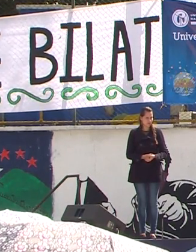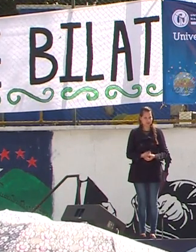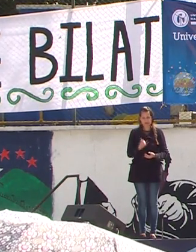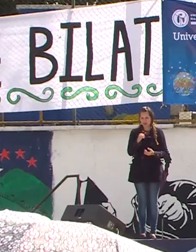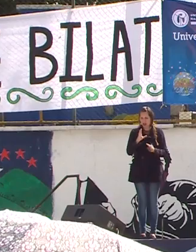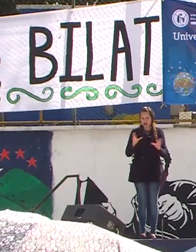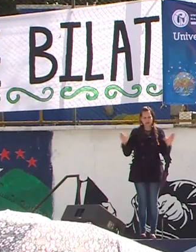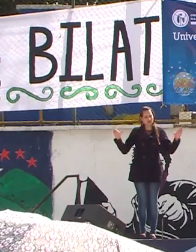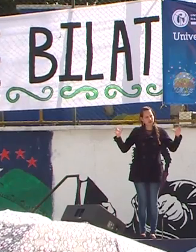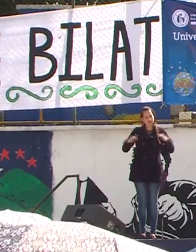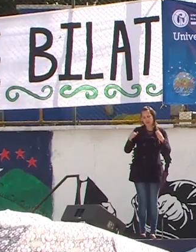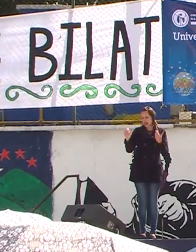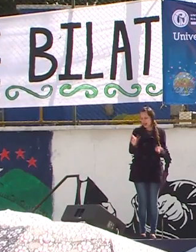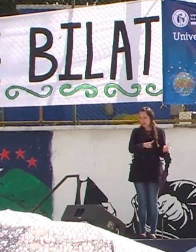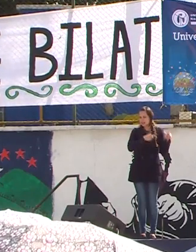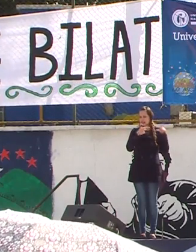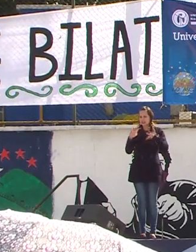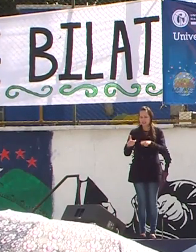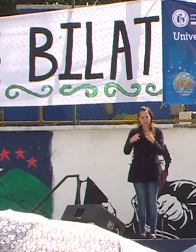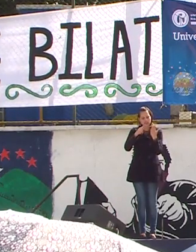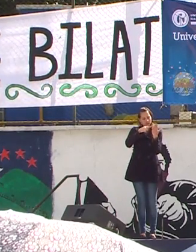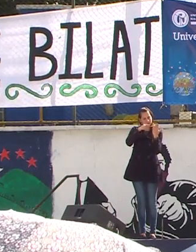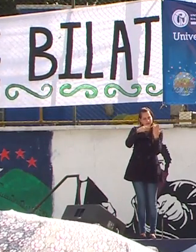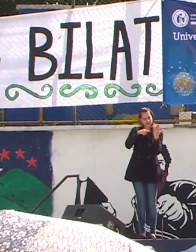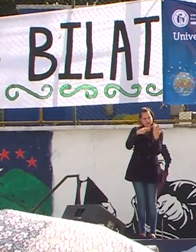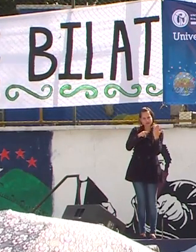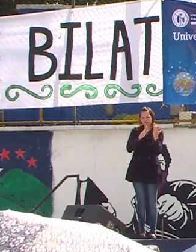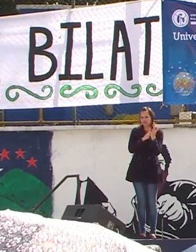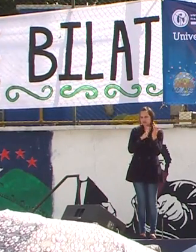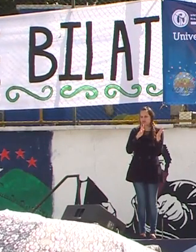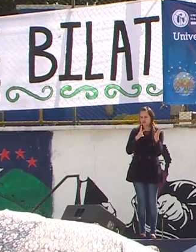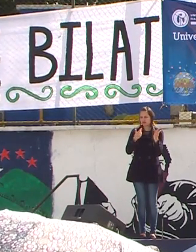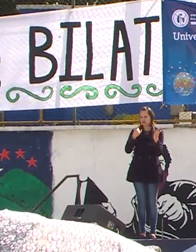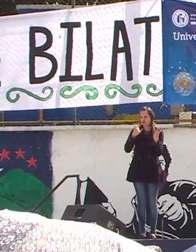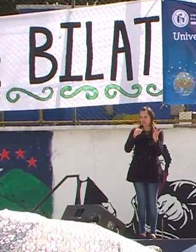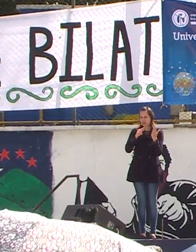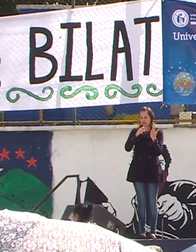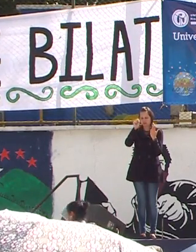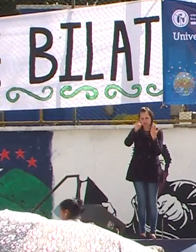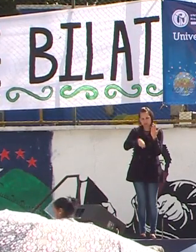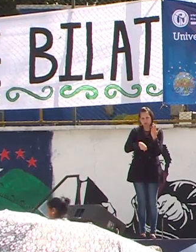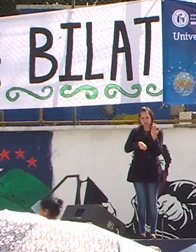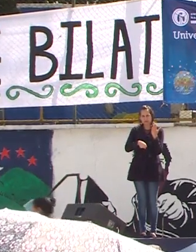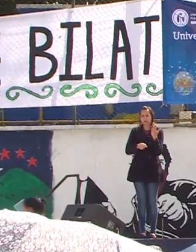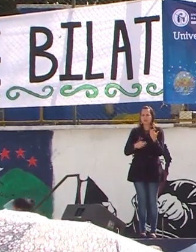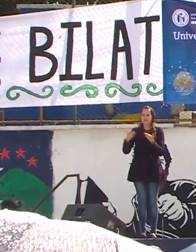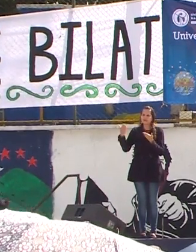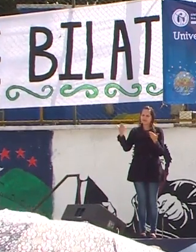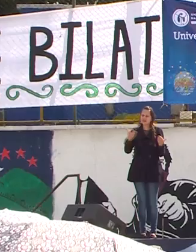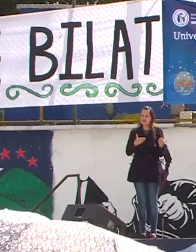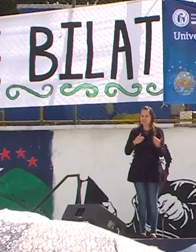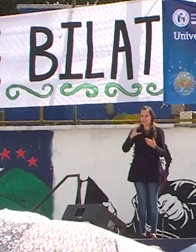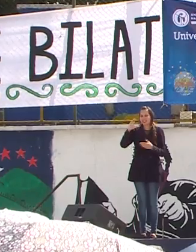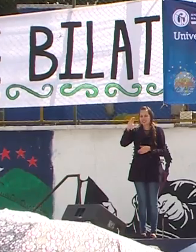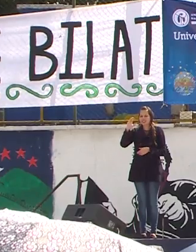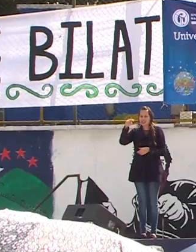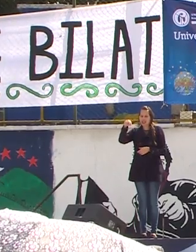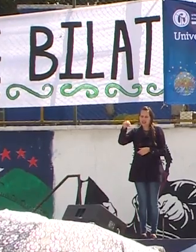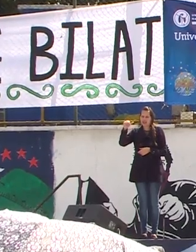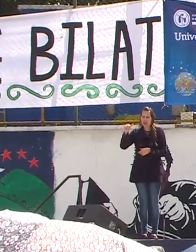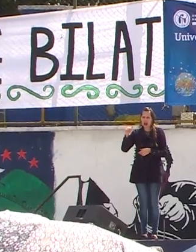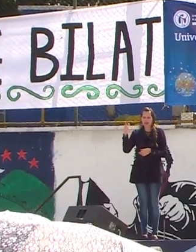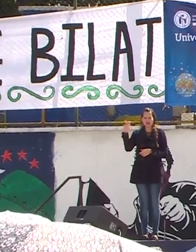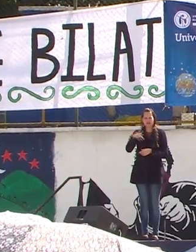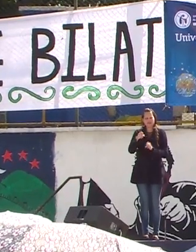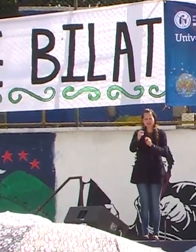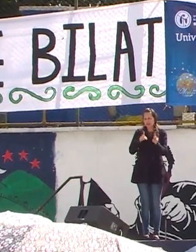listos para la acreditación, para recibir la visita del CNA que llegará el 24